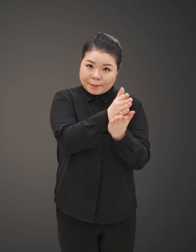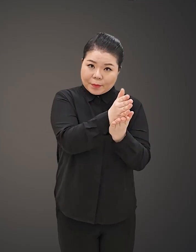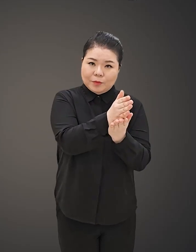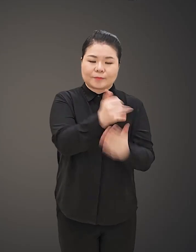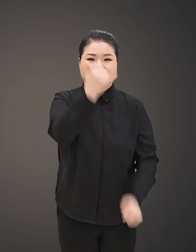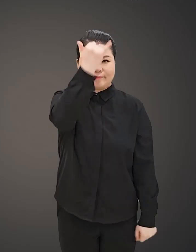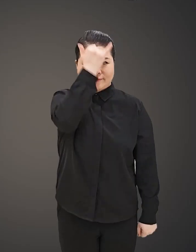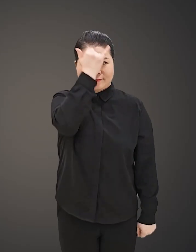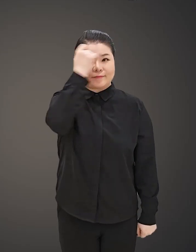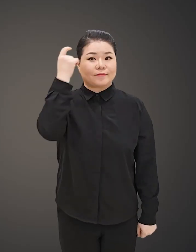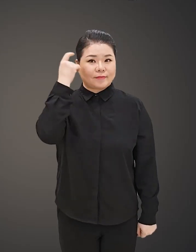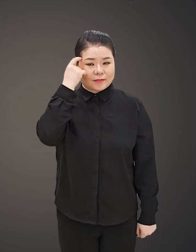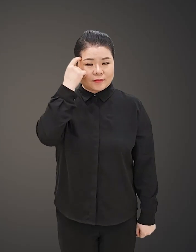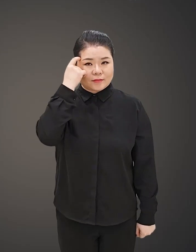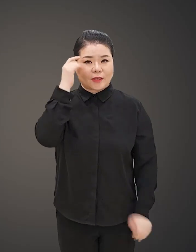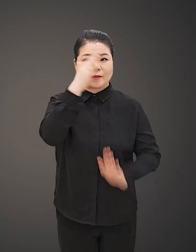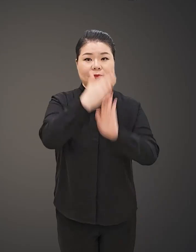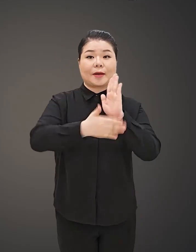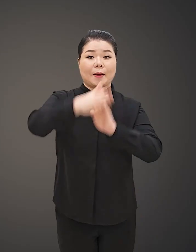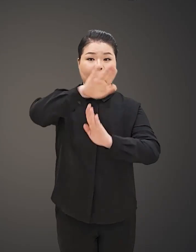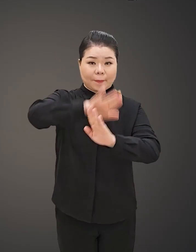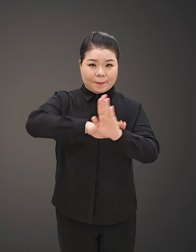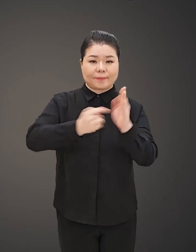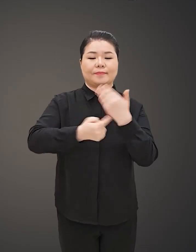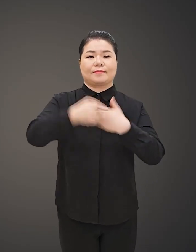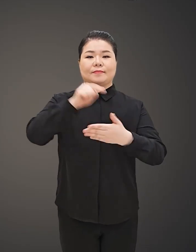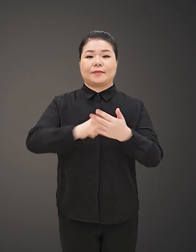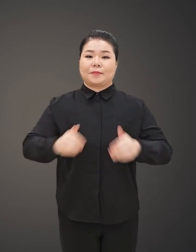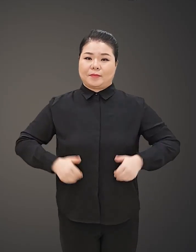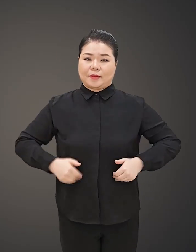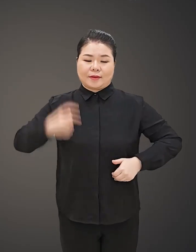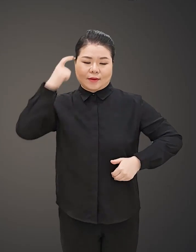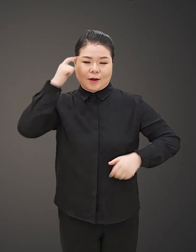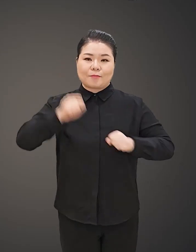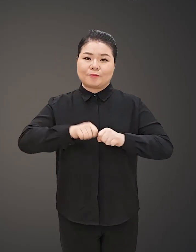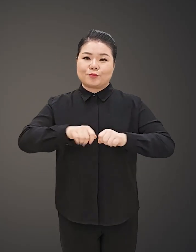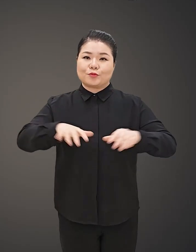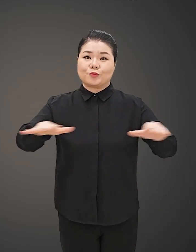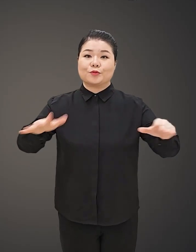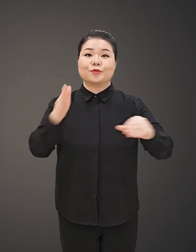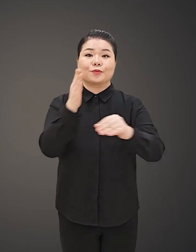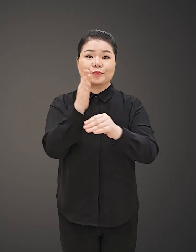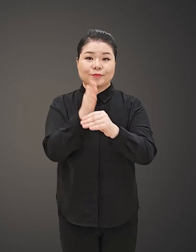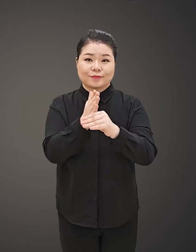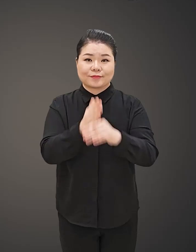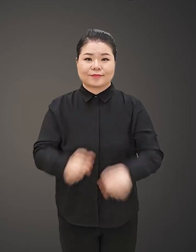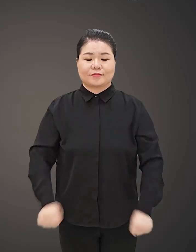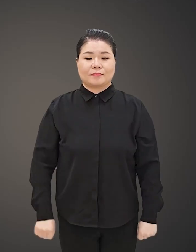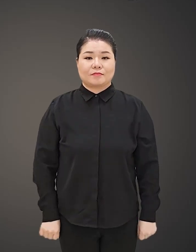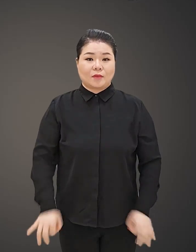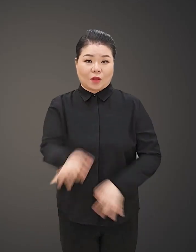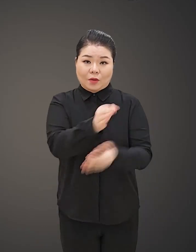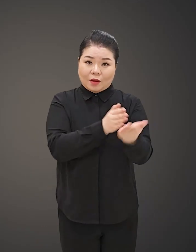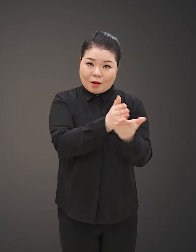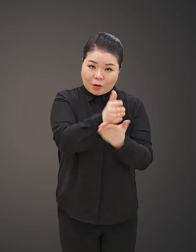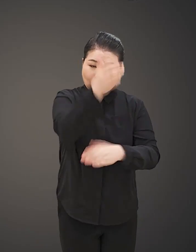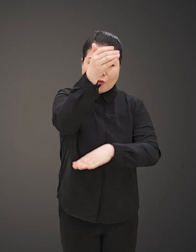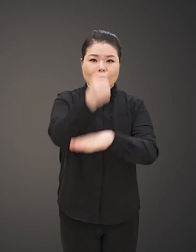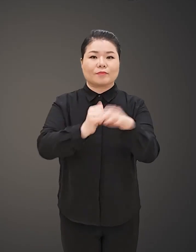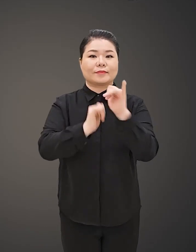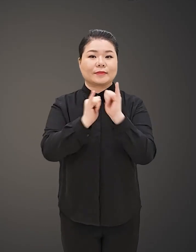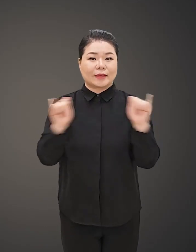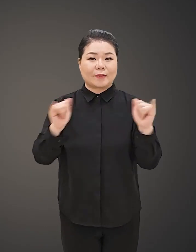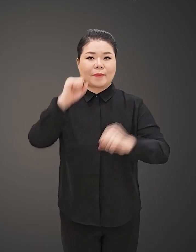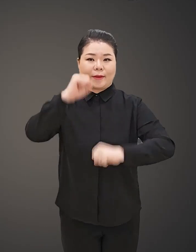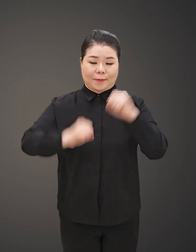경제학에도 윤리의식과 자비심이 필요하다는 인식이 확대되고 있습니다. 경제학도 결국은 인간의 행동을